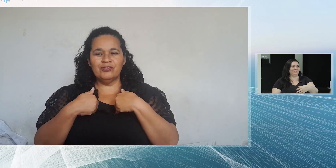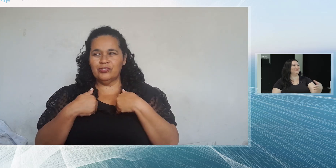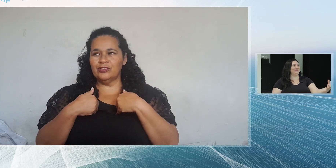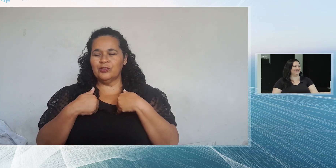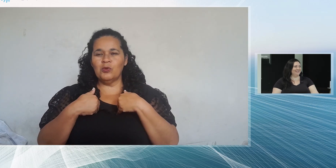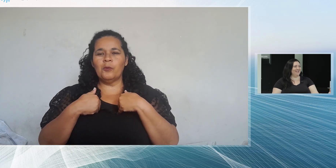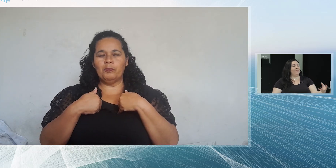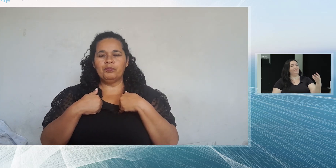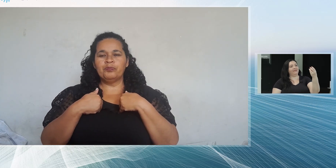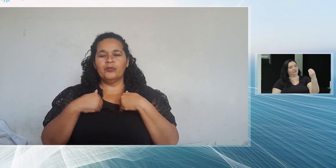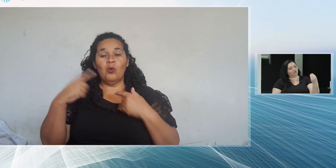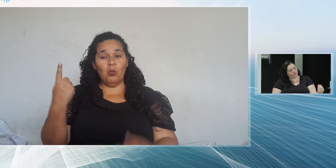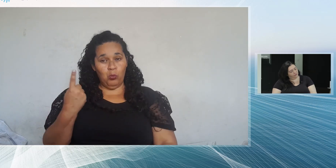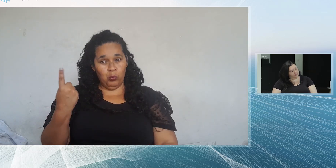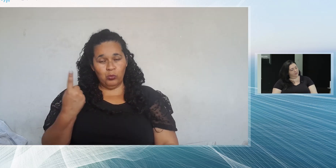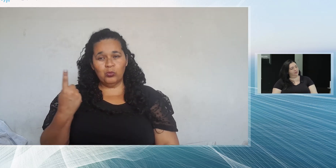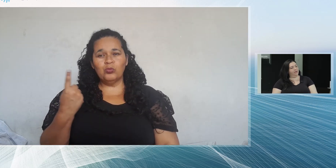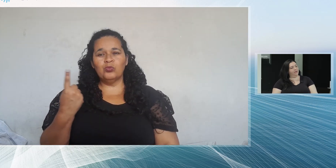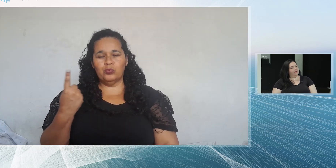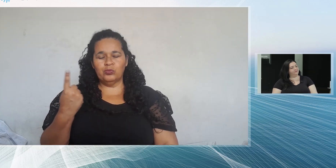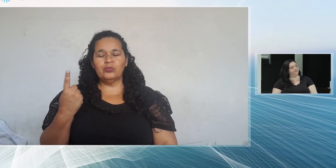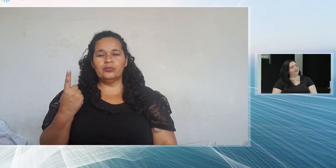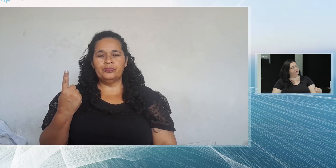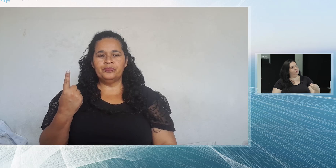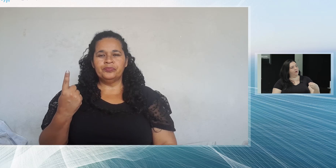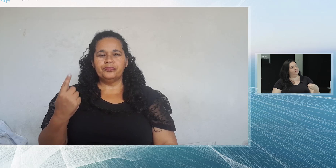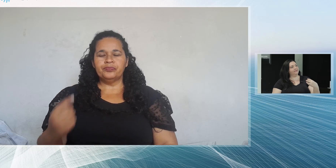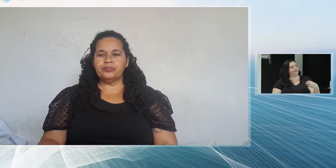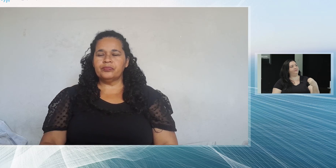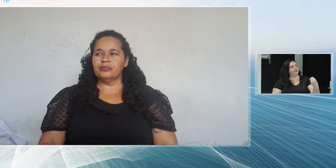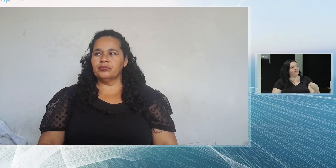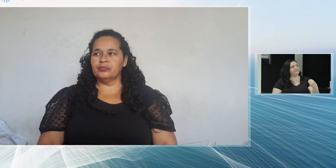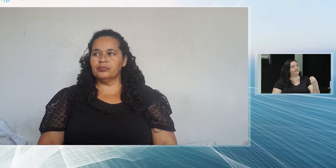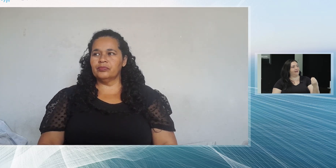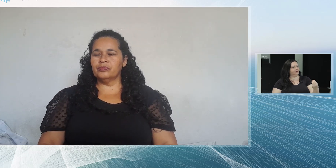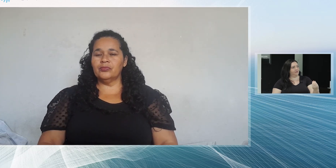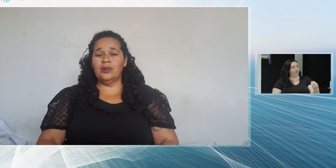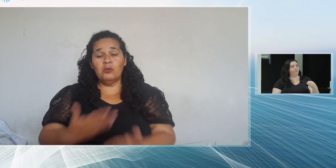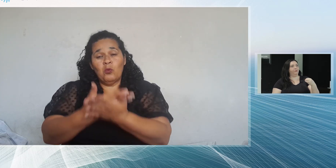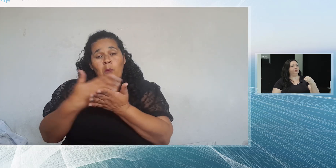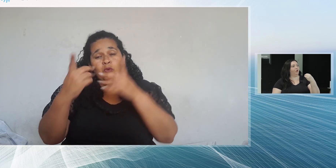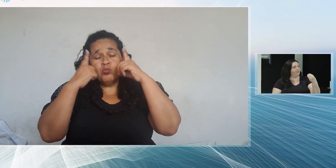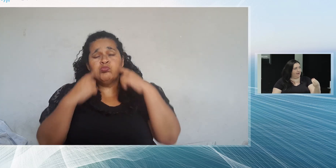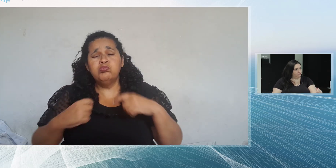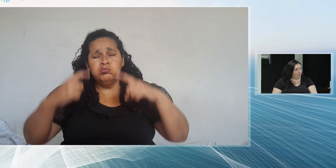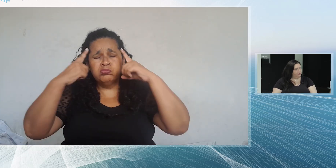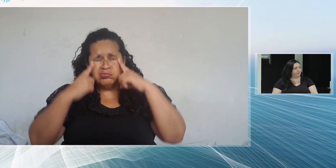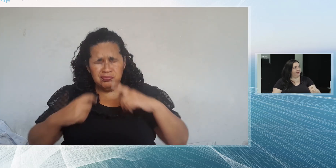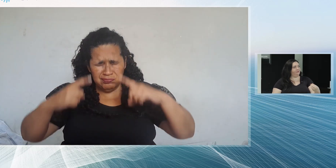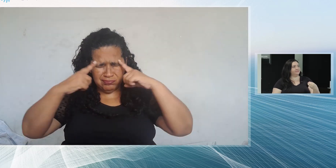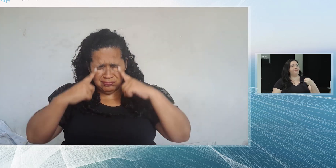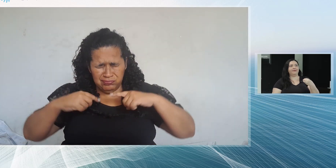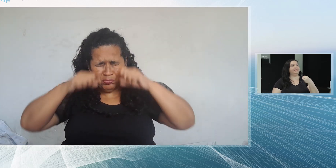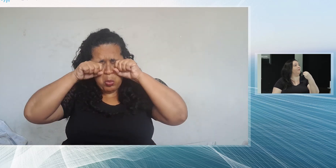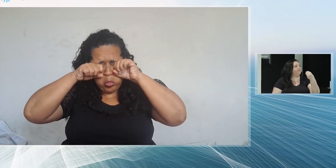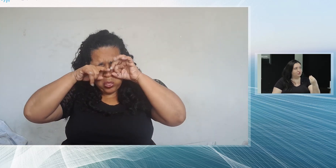fiquei quase 2, porque ela chorou, falando o quanto ela estava feliz e grata por nomear os